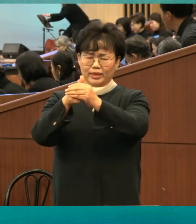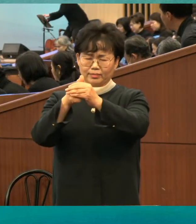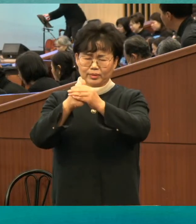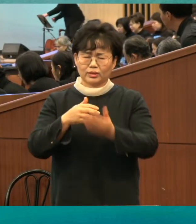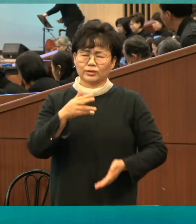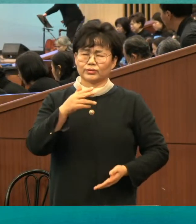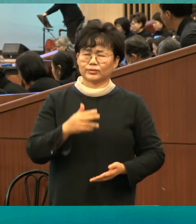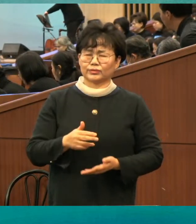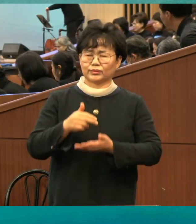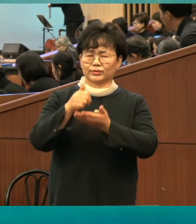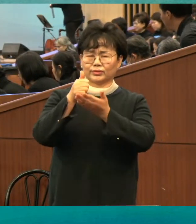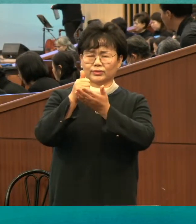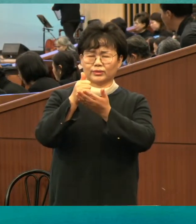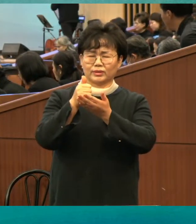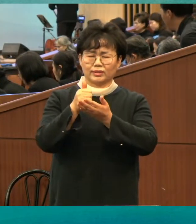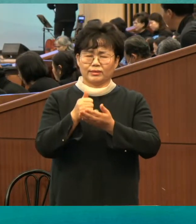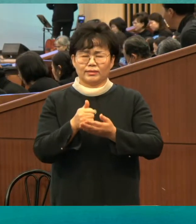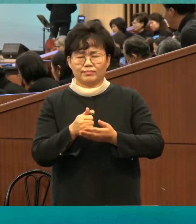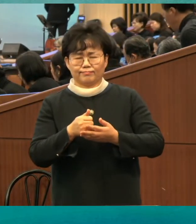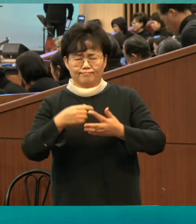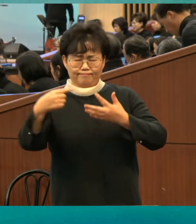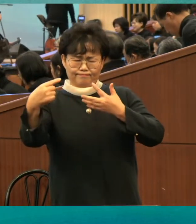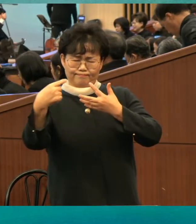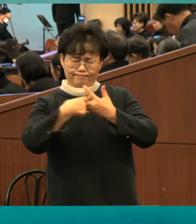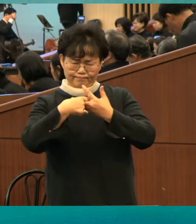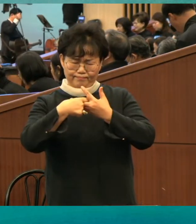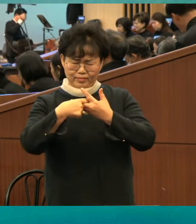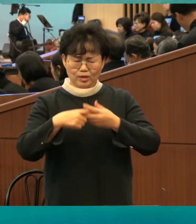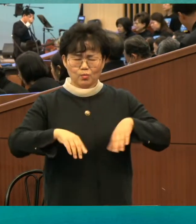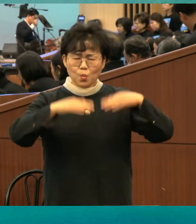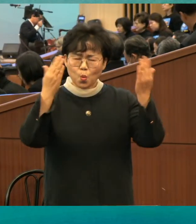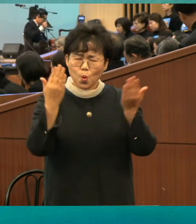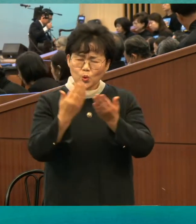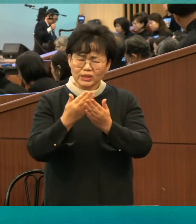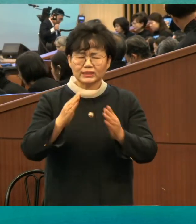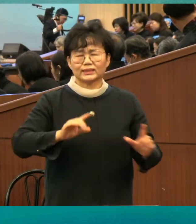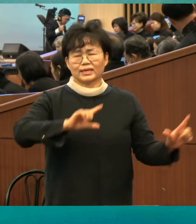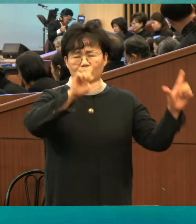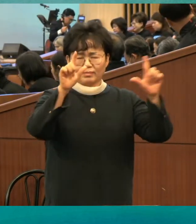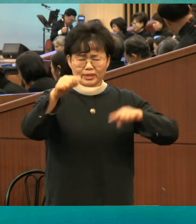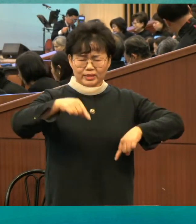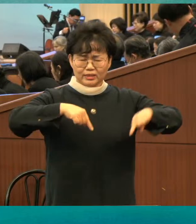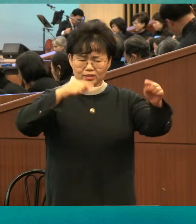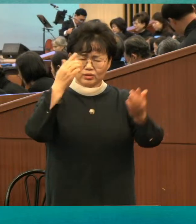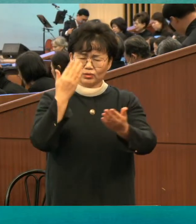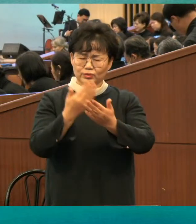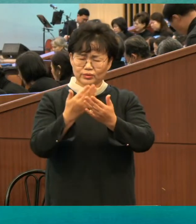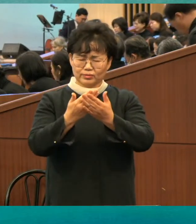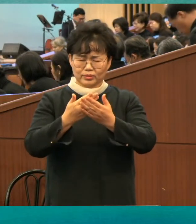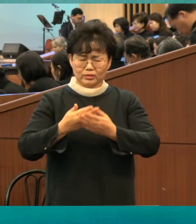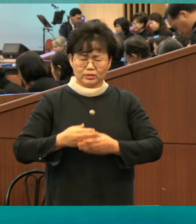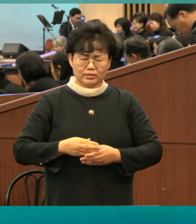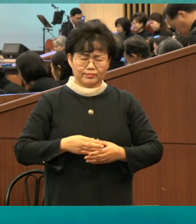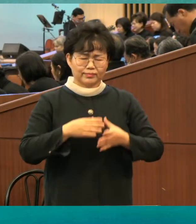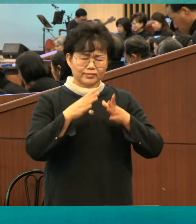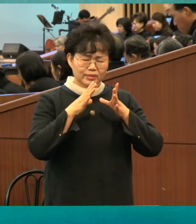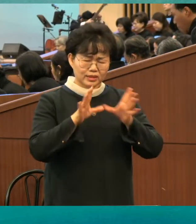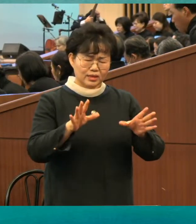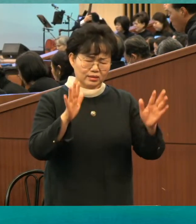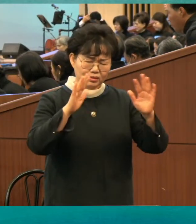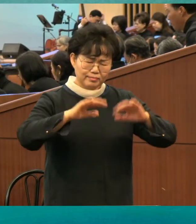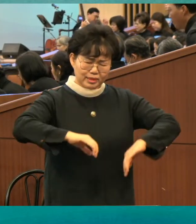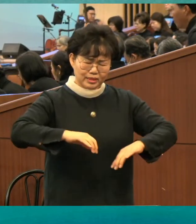주님 통찰하시고 우리의 모든 삶을 다스려 주셔서 어그러지고 깨어지고 망가진